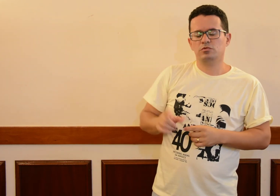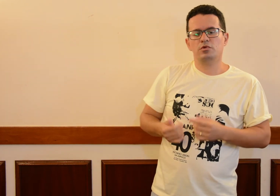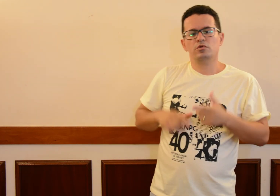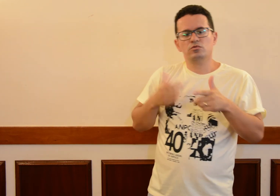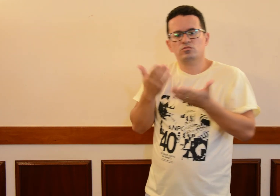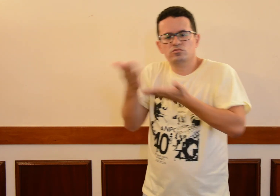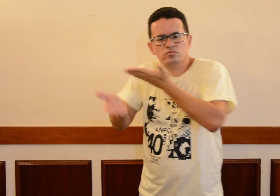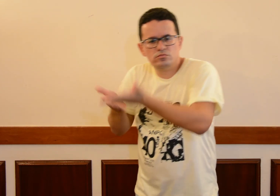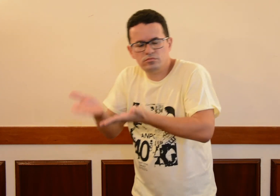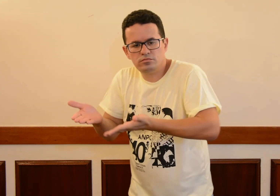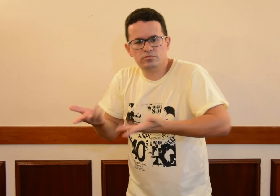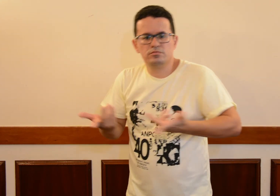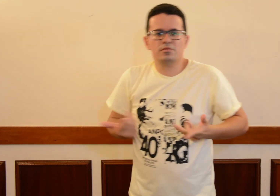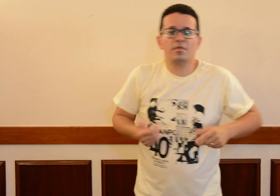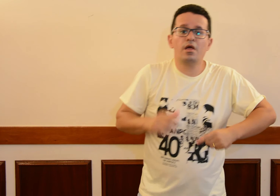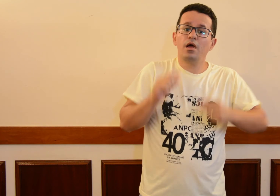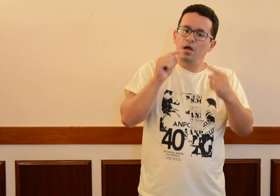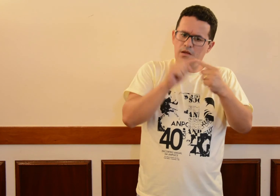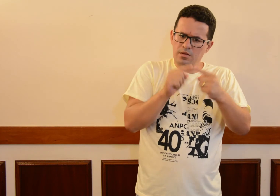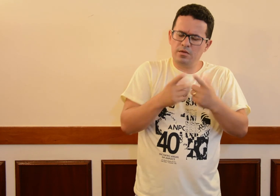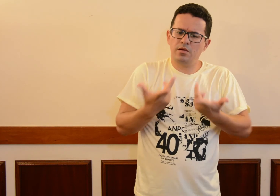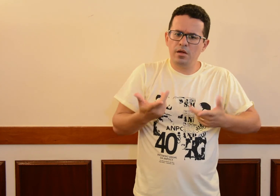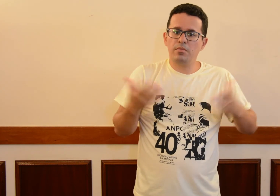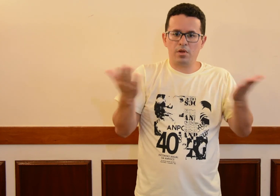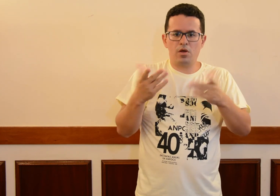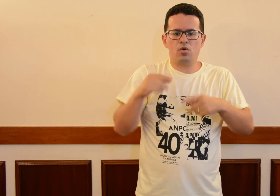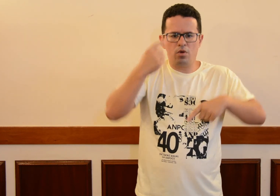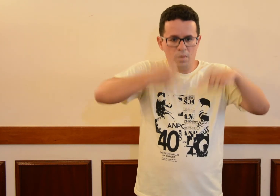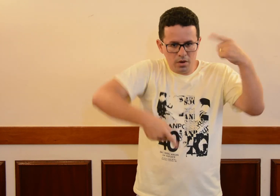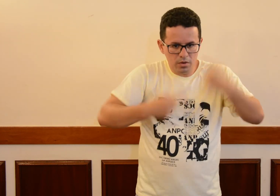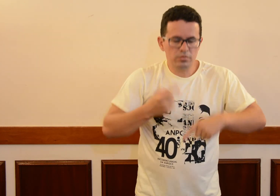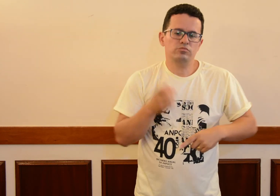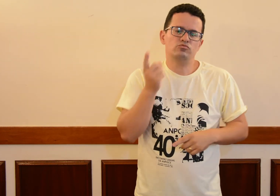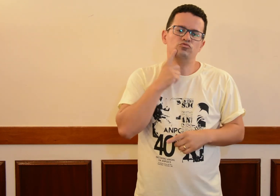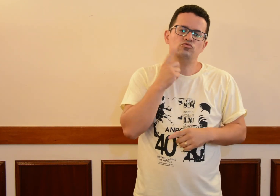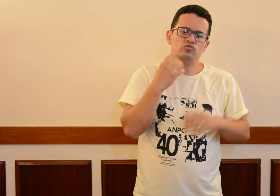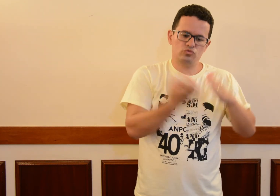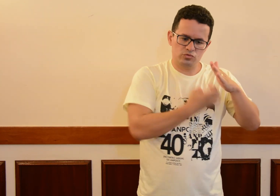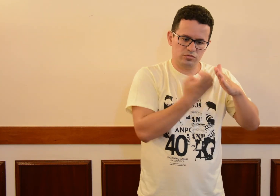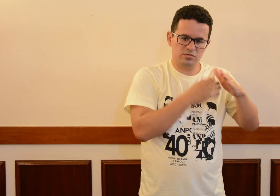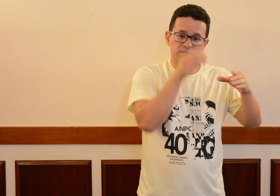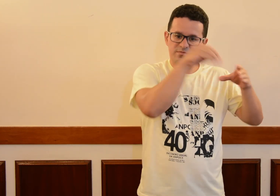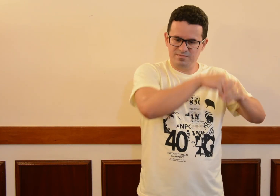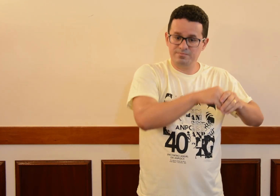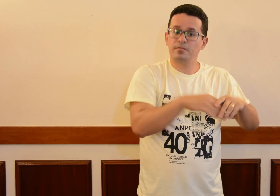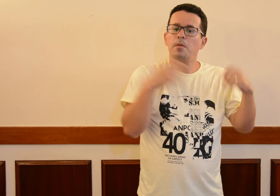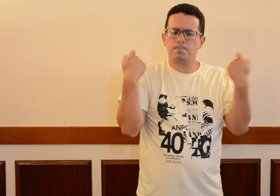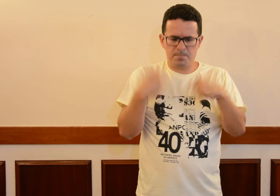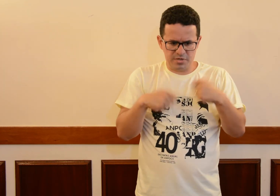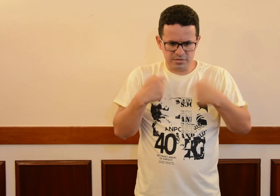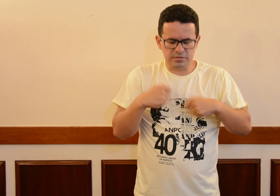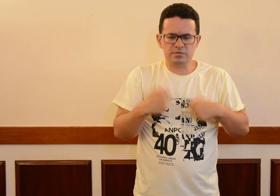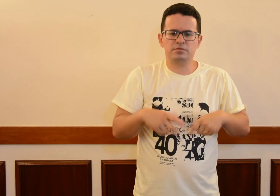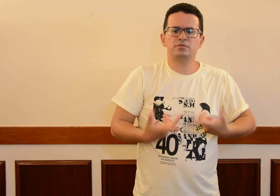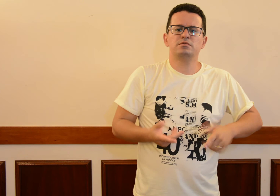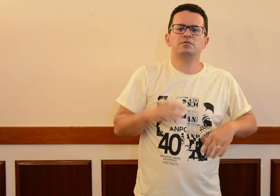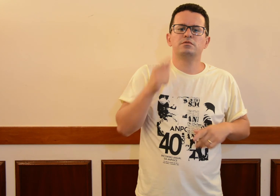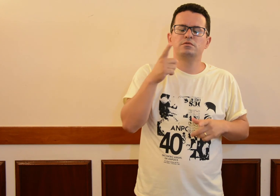Talvez seja esse o efeito mais imediato dessa política no cotidiano das empresas, a necessidade evidente da construção de formas